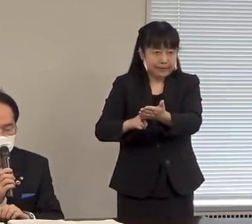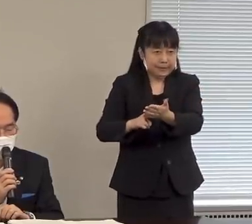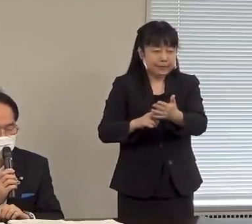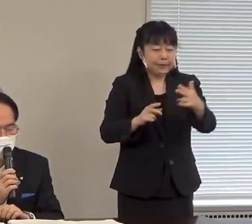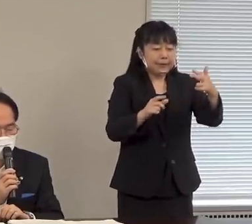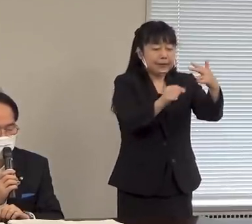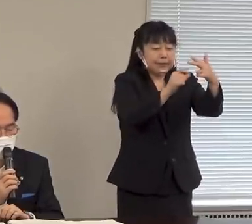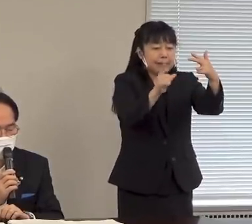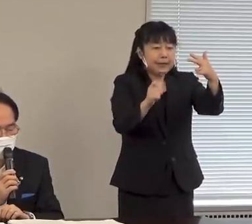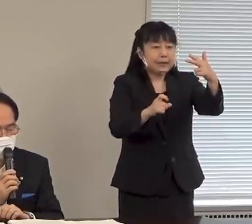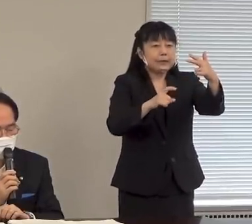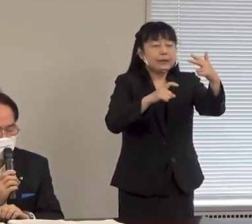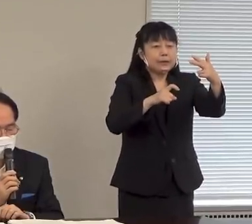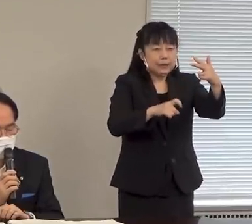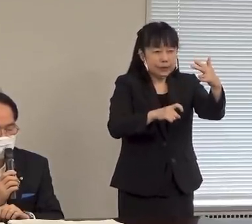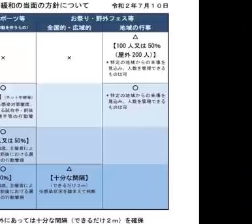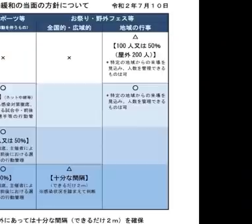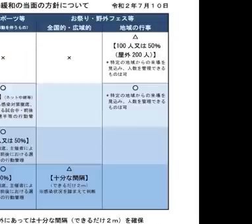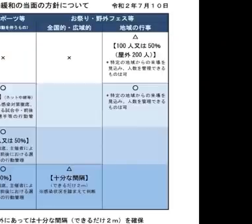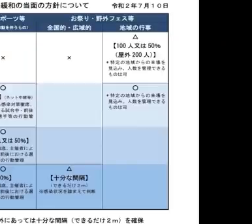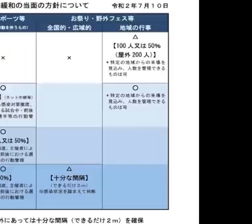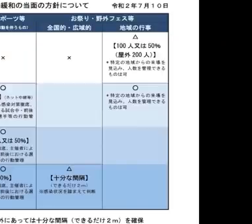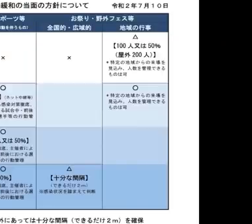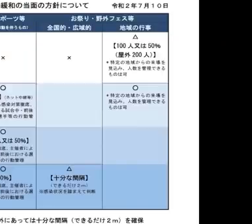の3の期間に移行いたします。